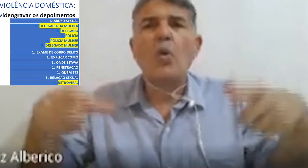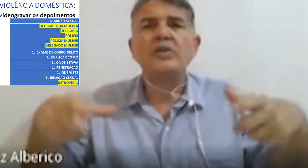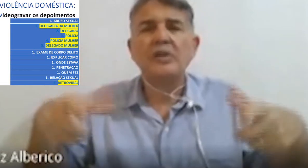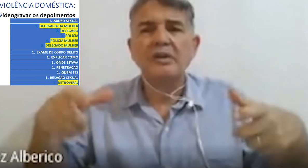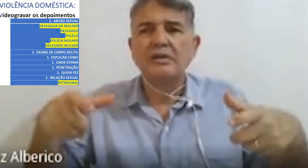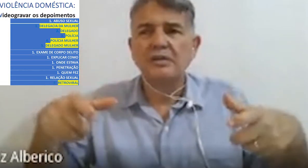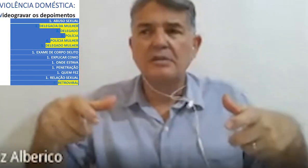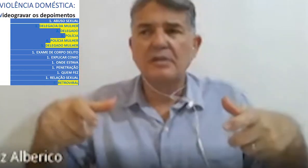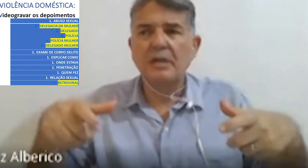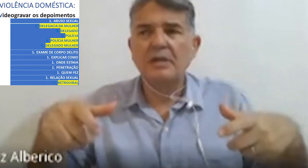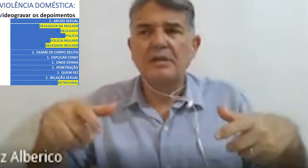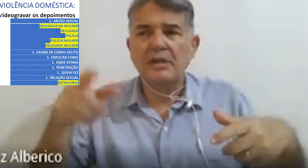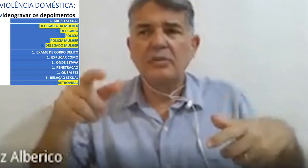onde? Né? Então,